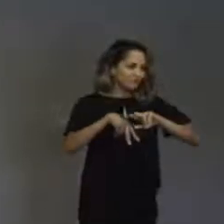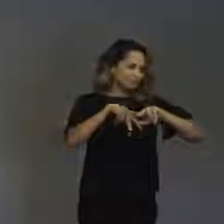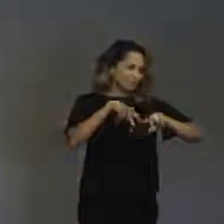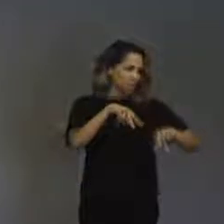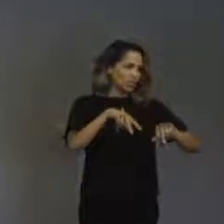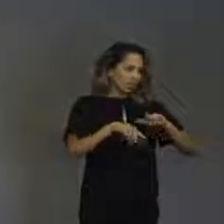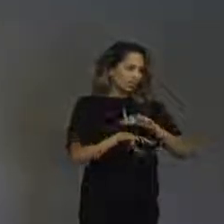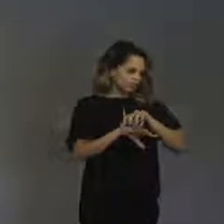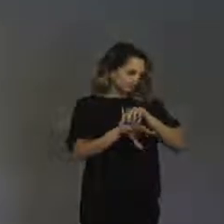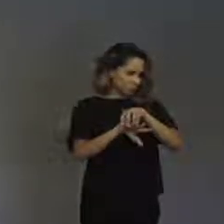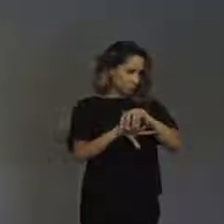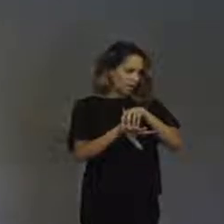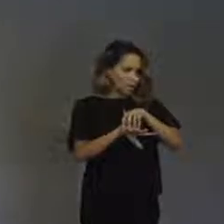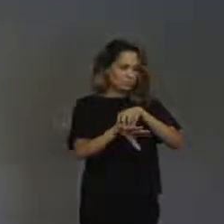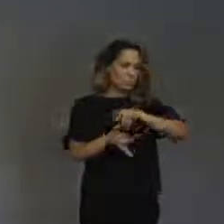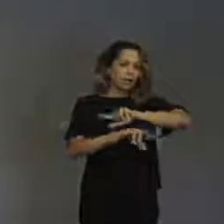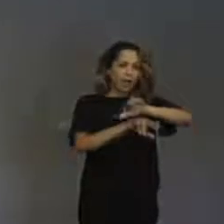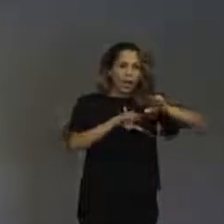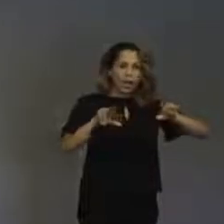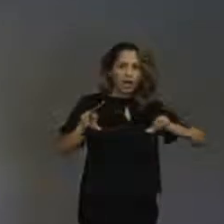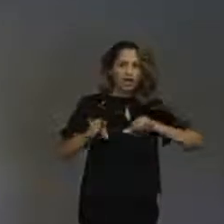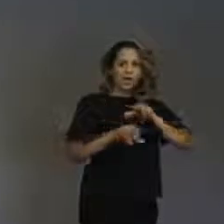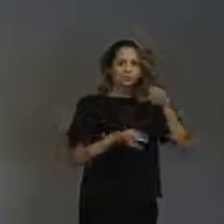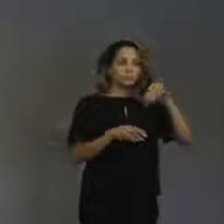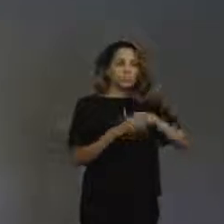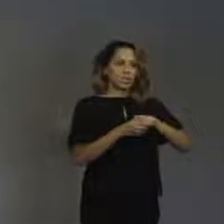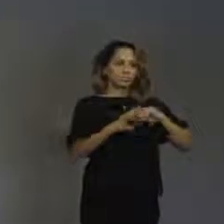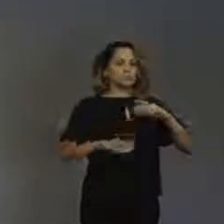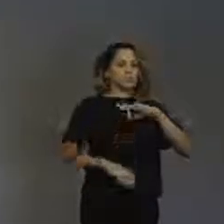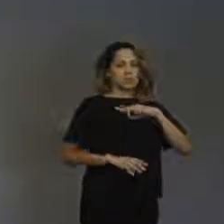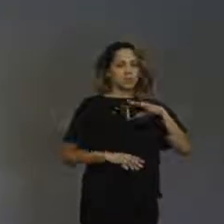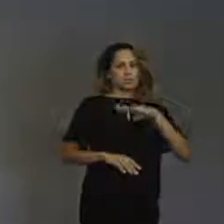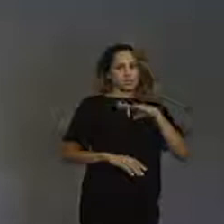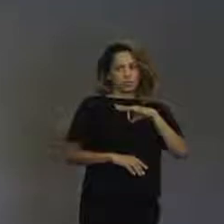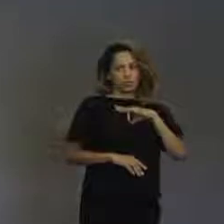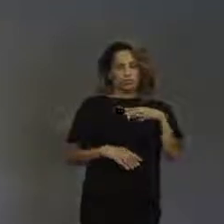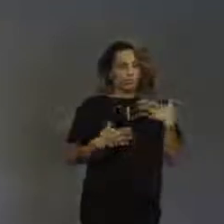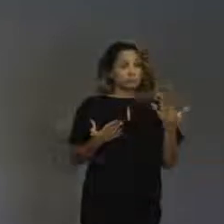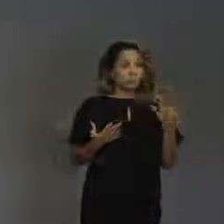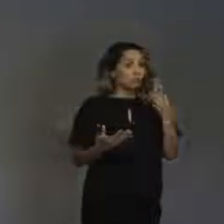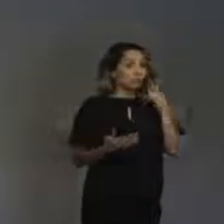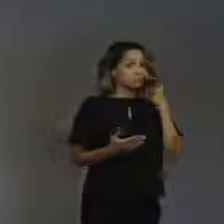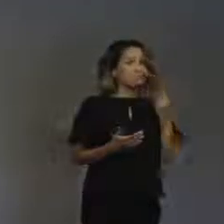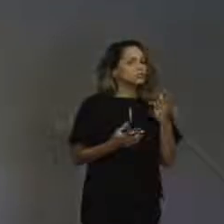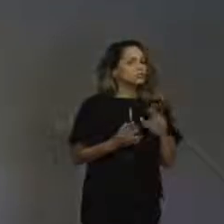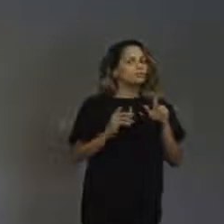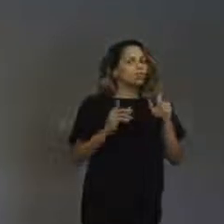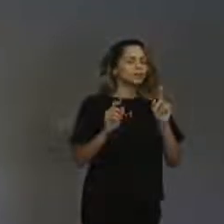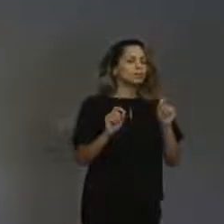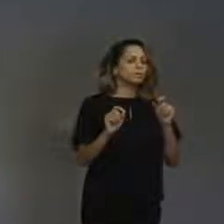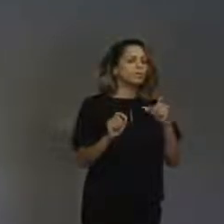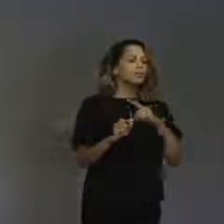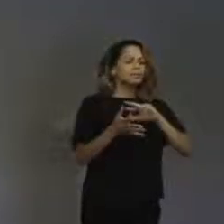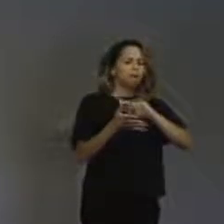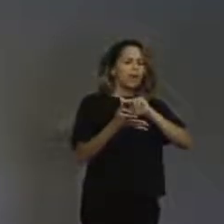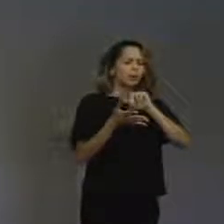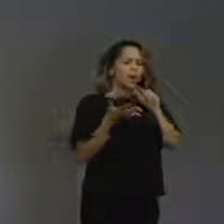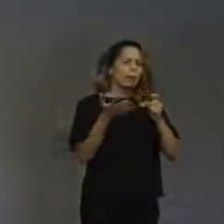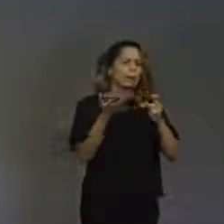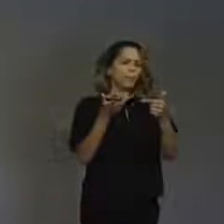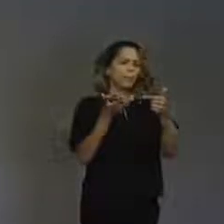pego um recorte bem específico para trazer aqui hoje, porque tem vários pontos aí que a gente pode